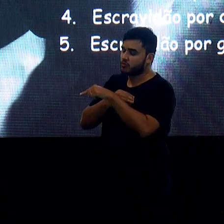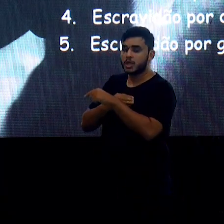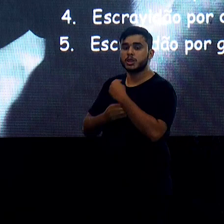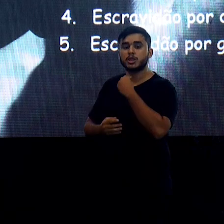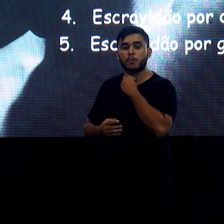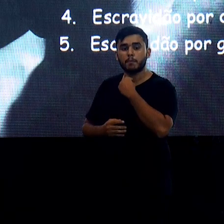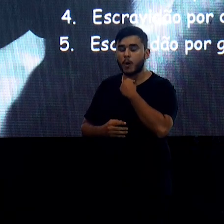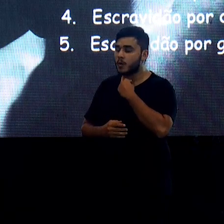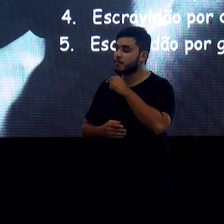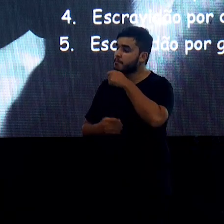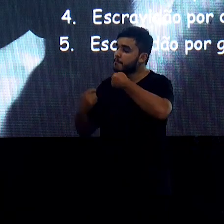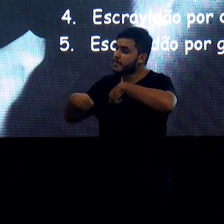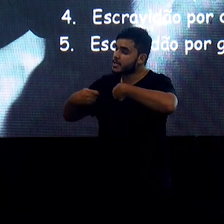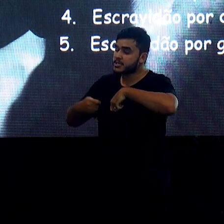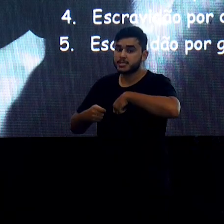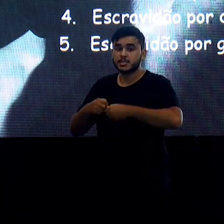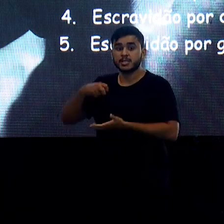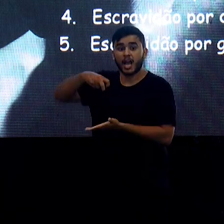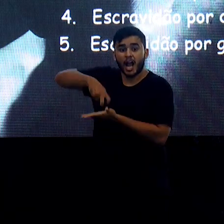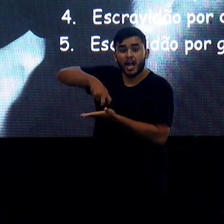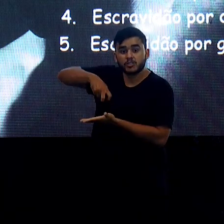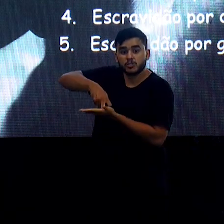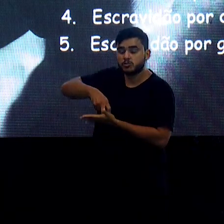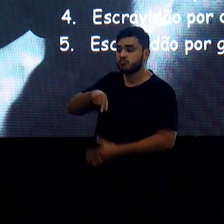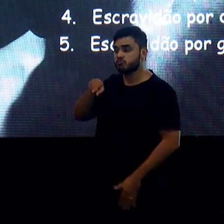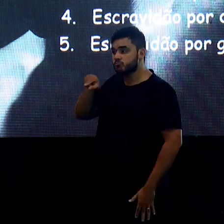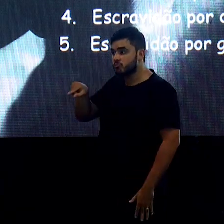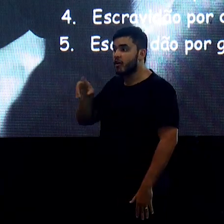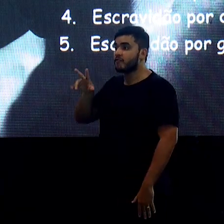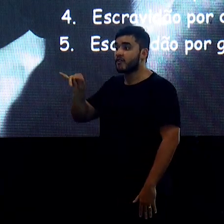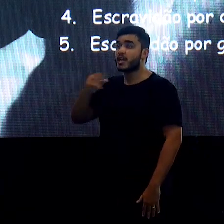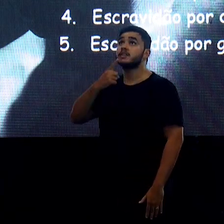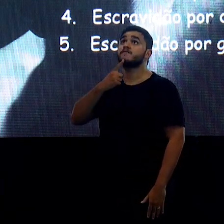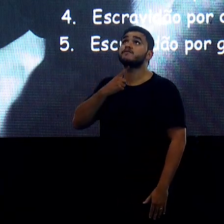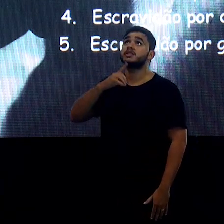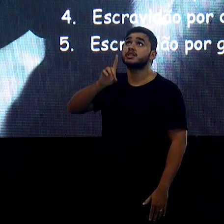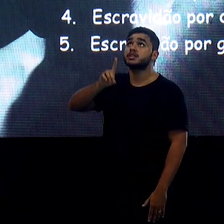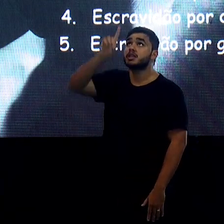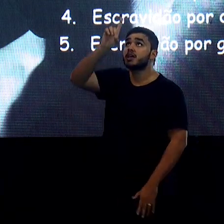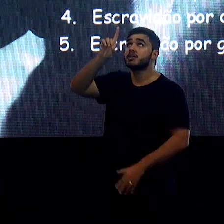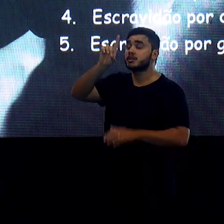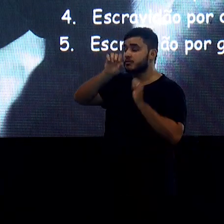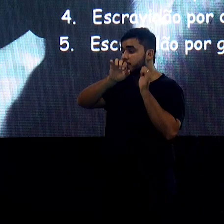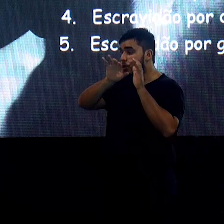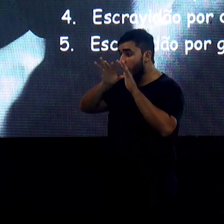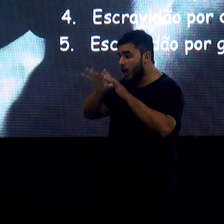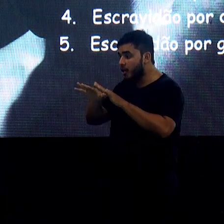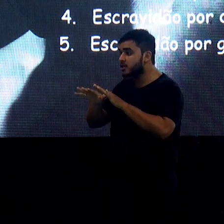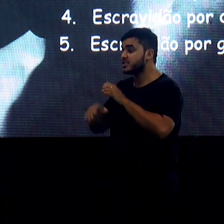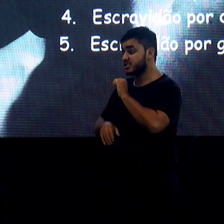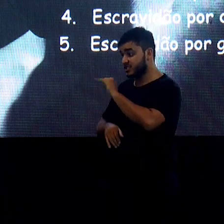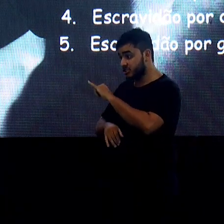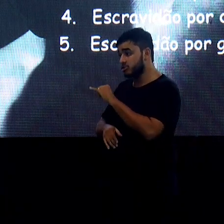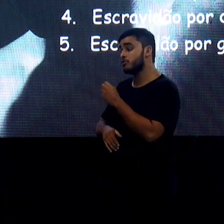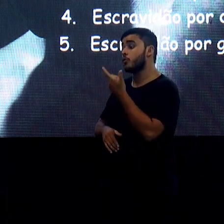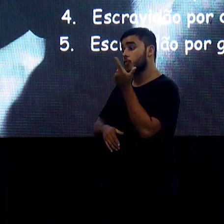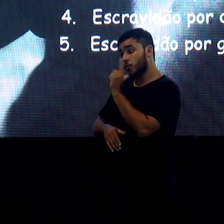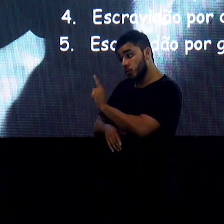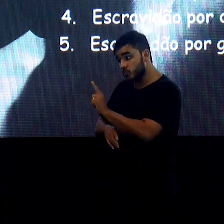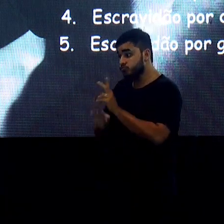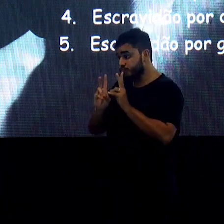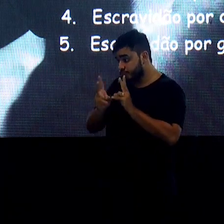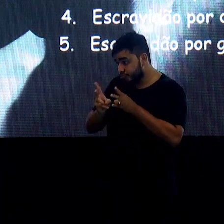vontade de Deus. E que se ele aguentasse aquele martírio, ele iria